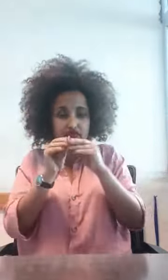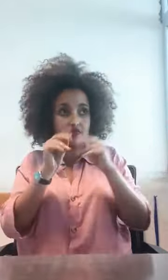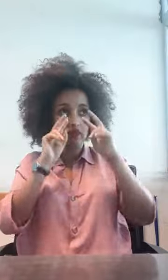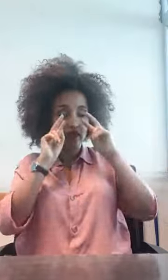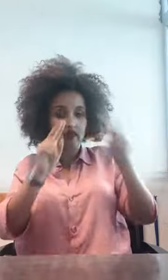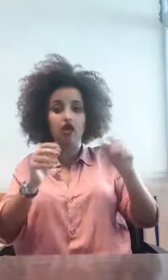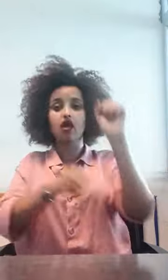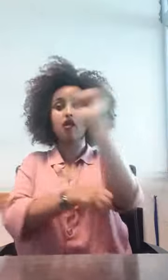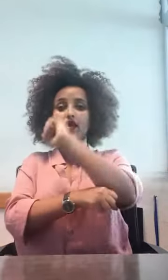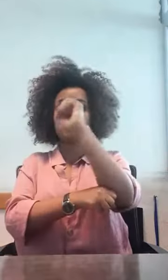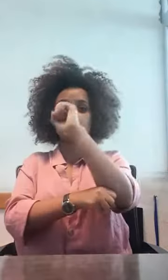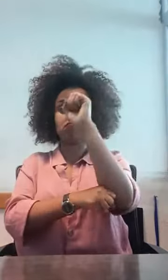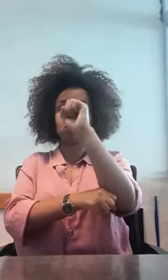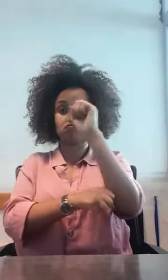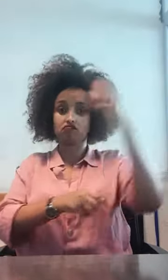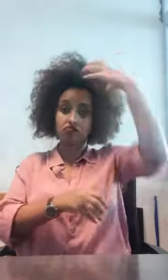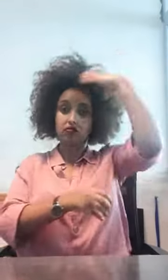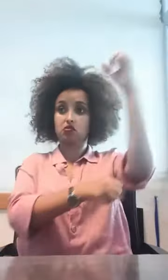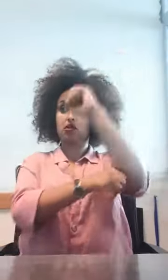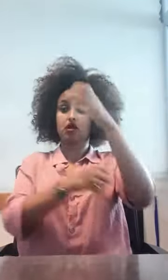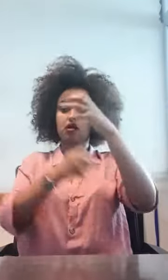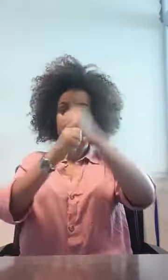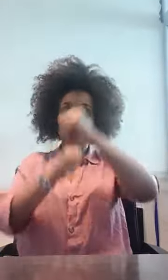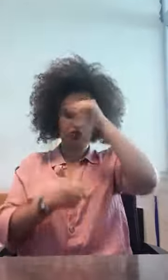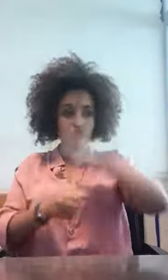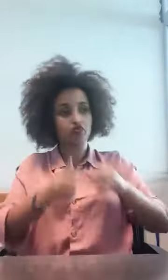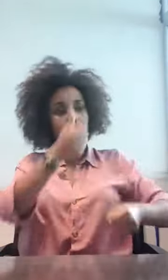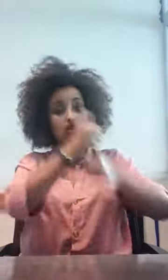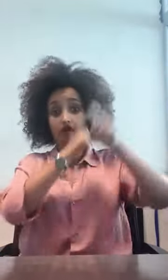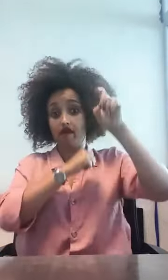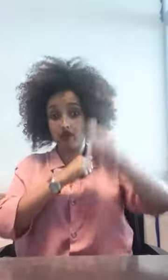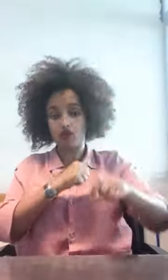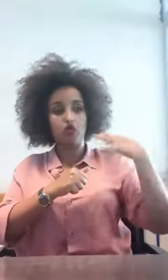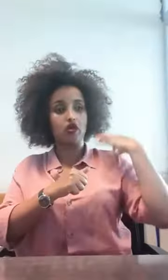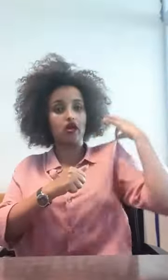እንዲያደርጉ፣ በርካታ ተሽከርካሪ ያላቸው የግል ኩባንያዎች ትብብር እንዲያደርጉም ጠይቀዋል።